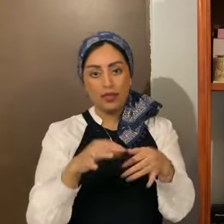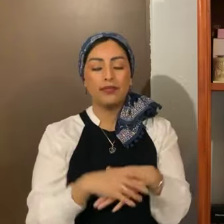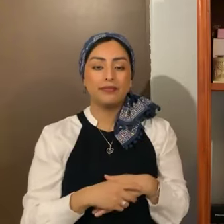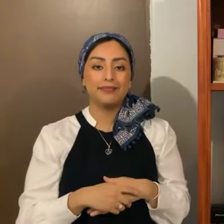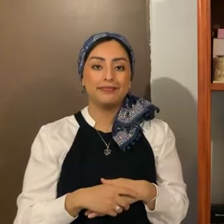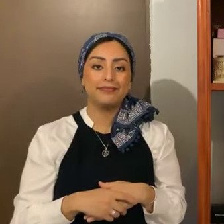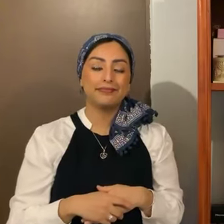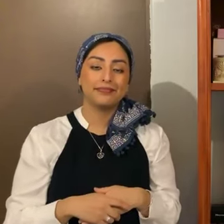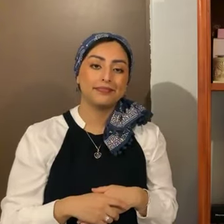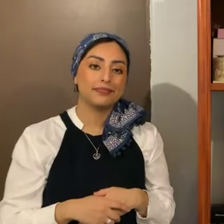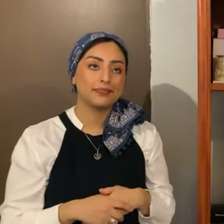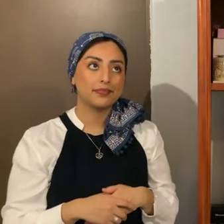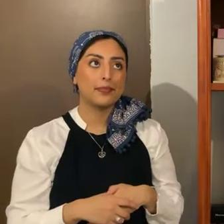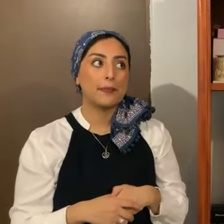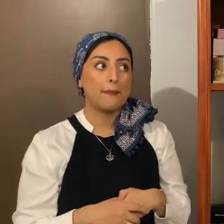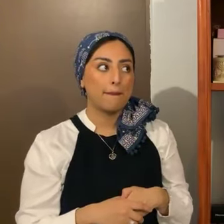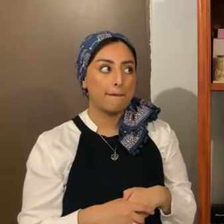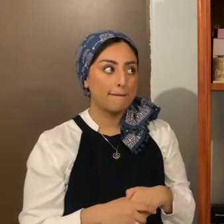Muy bien.